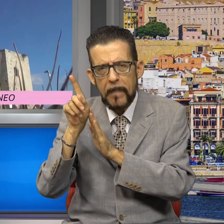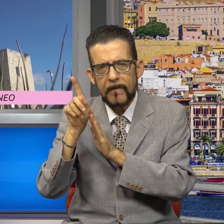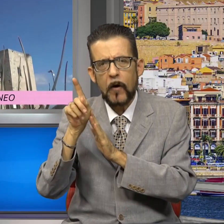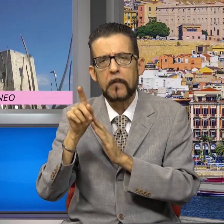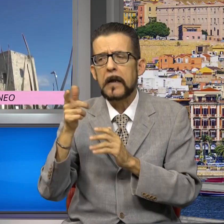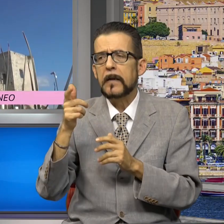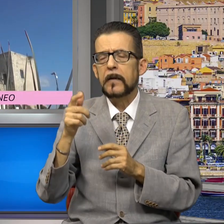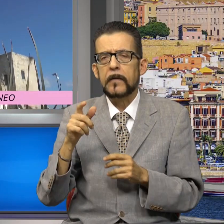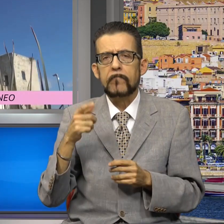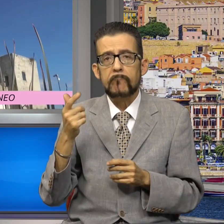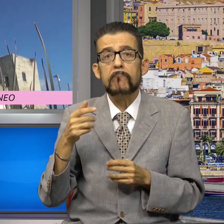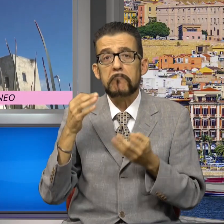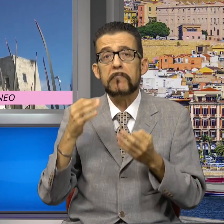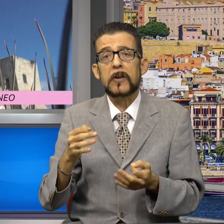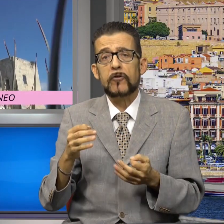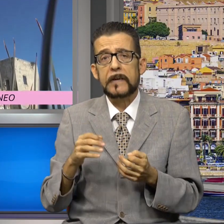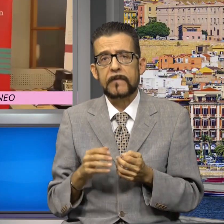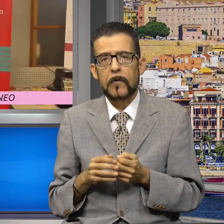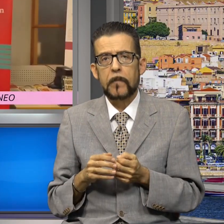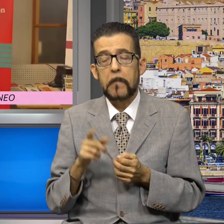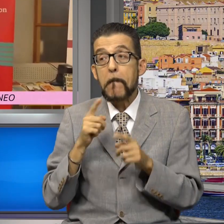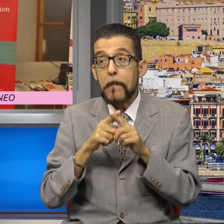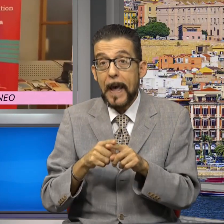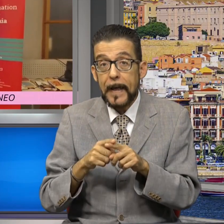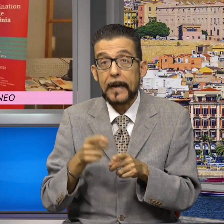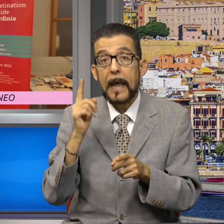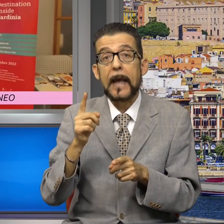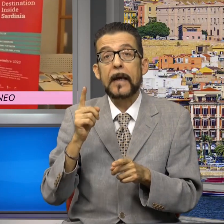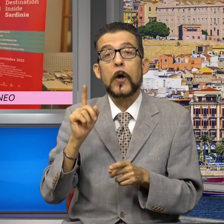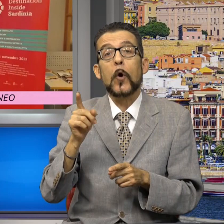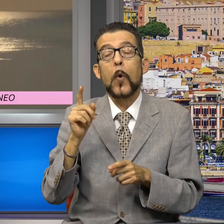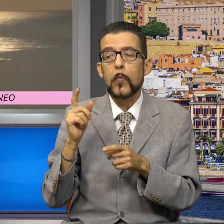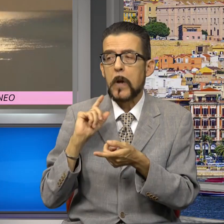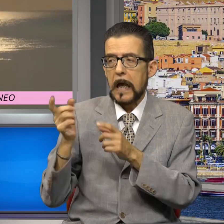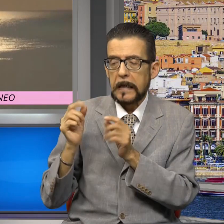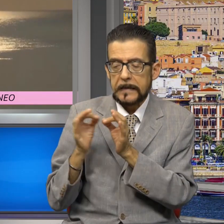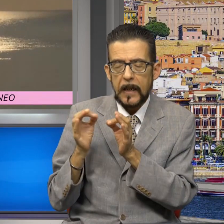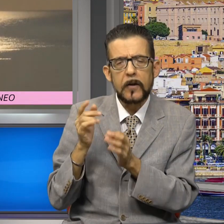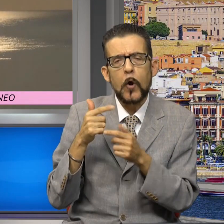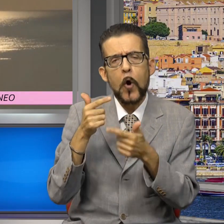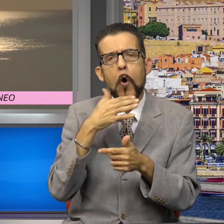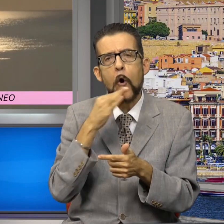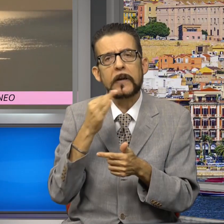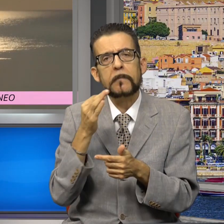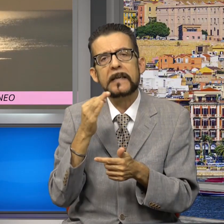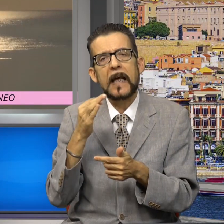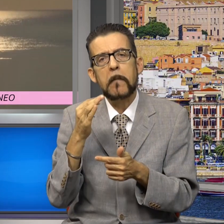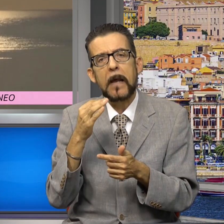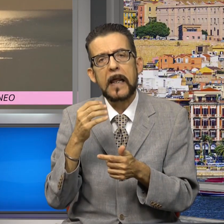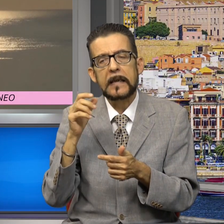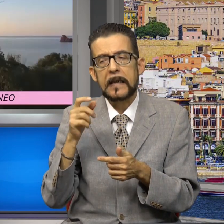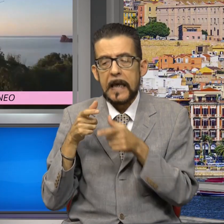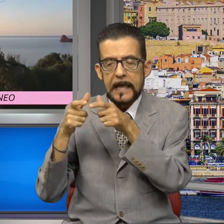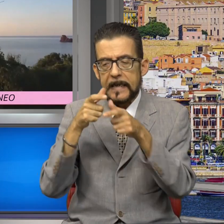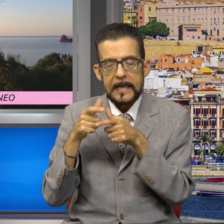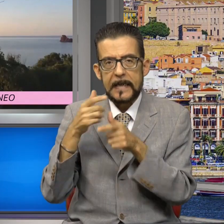un format decisivo e strutturale per e con una strategia comune, ottimizzare la bellezza dell'isola e della filiera a lei collegata,